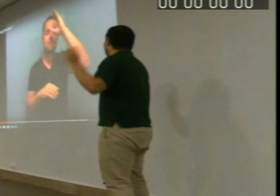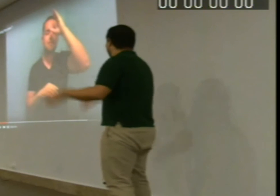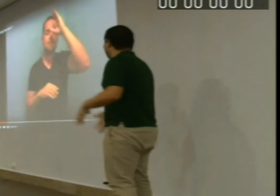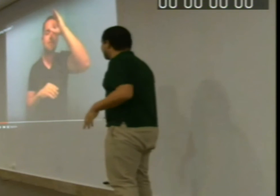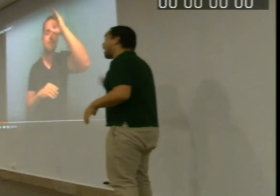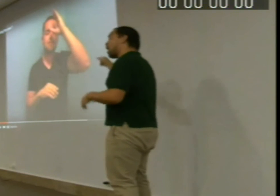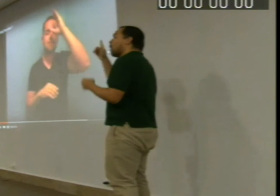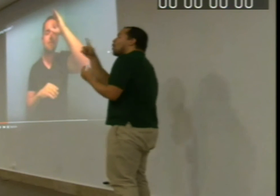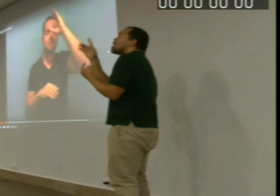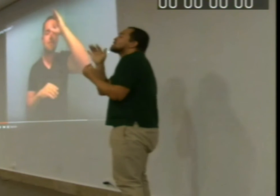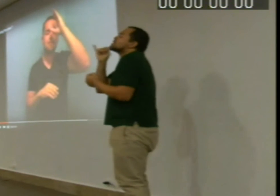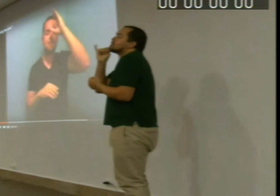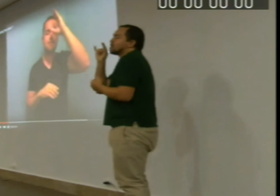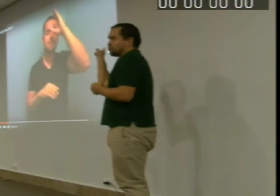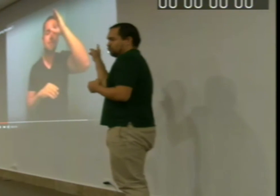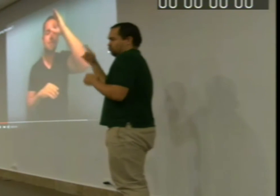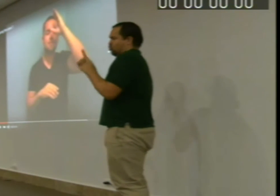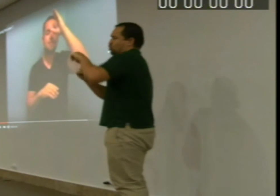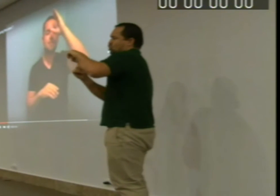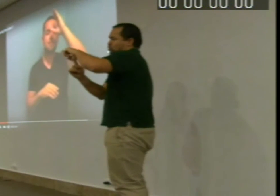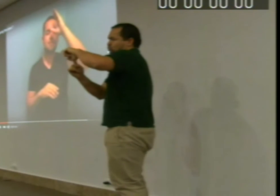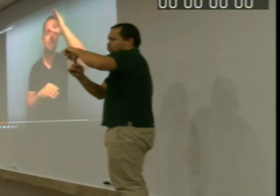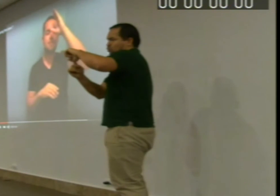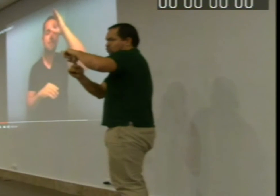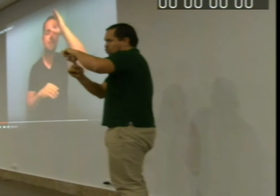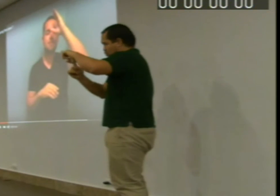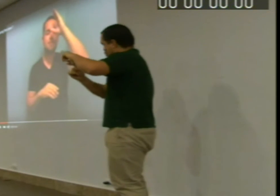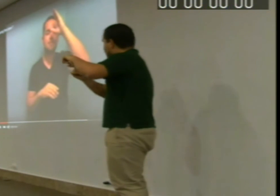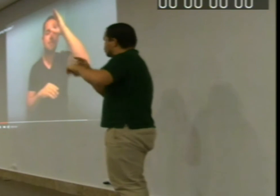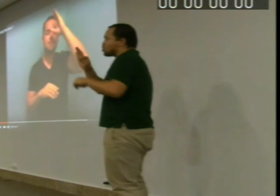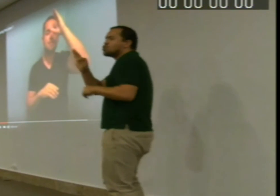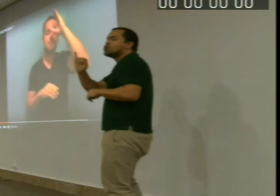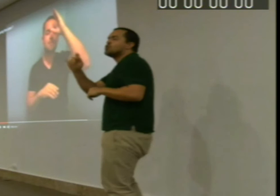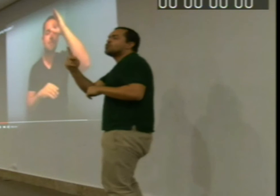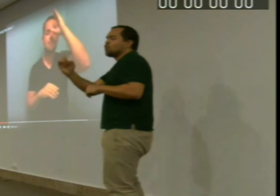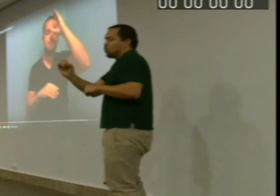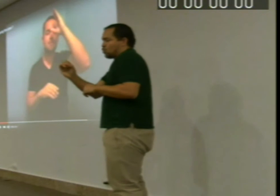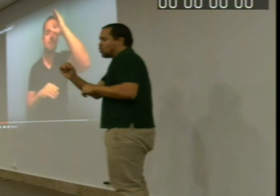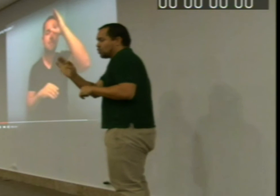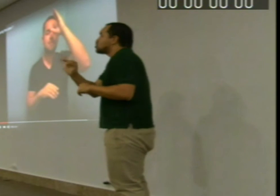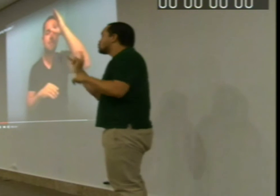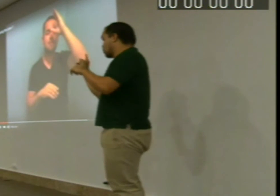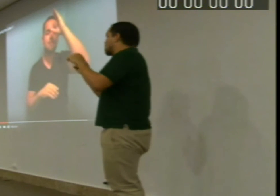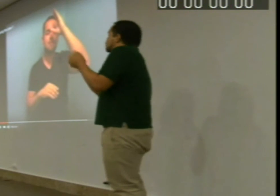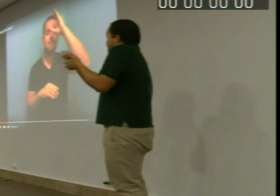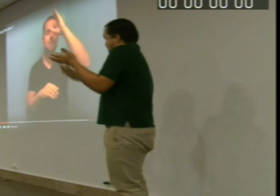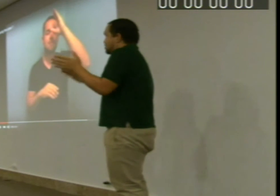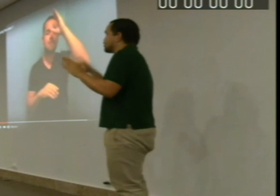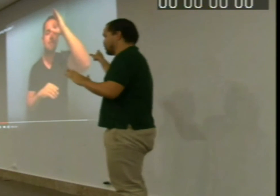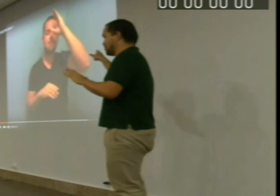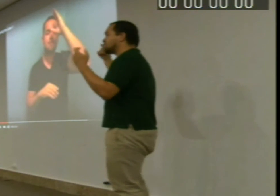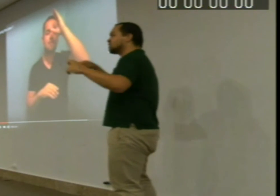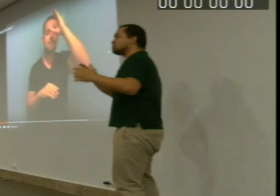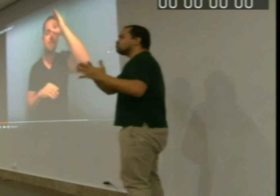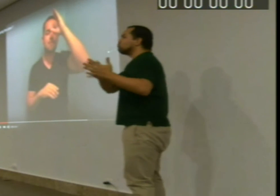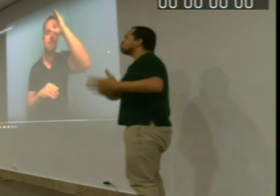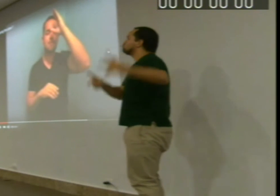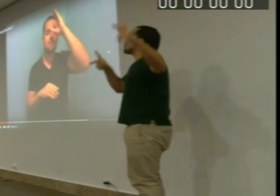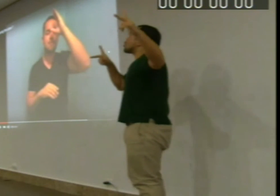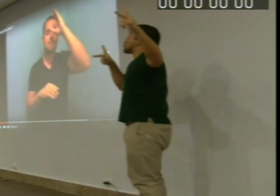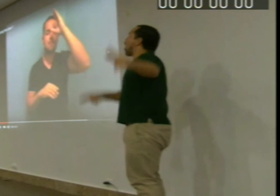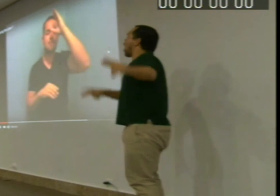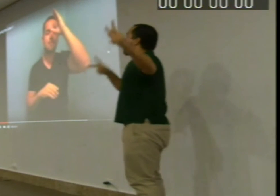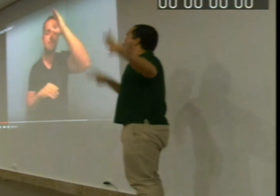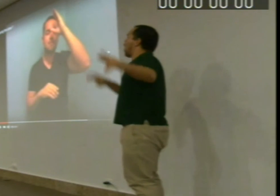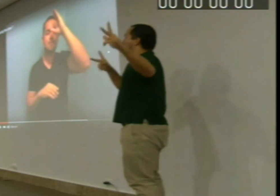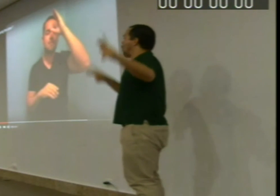dopado de sono mas eu continuei fazendo é um tipo um tipo de atividade que